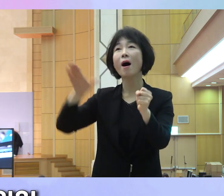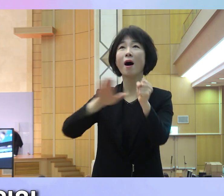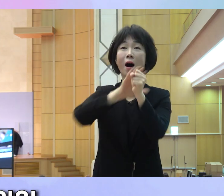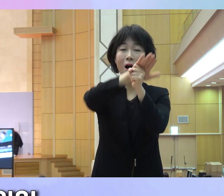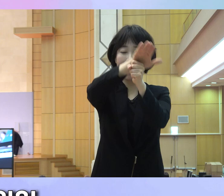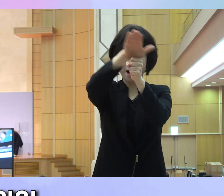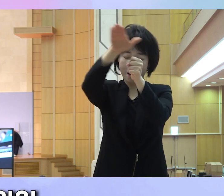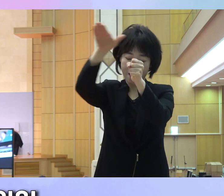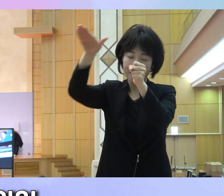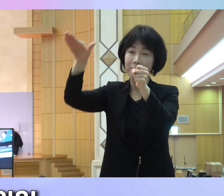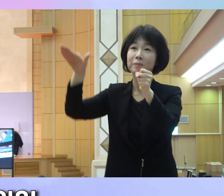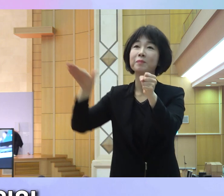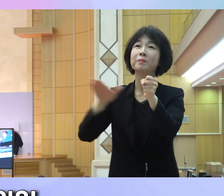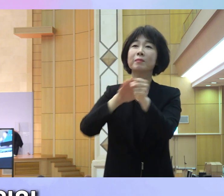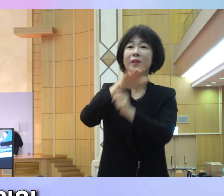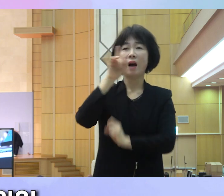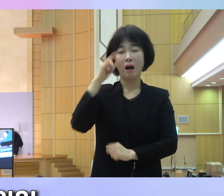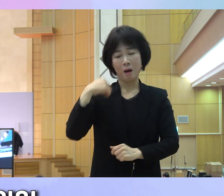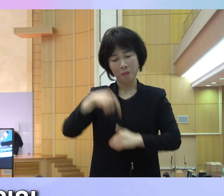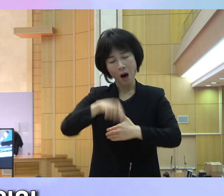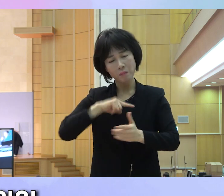사랑.